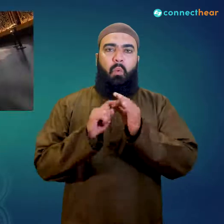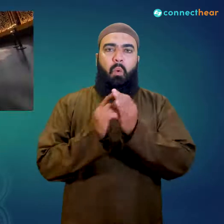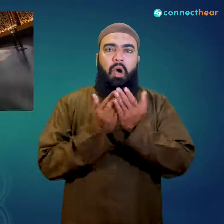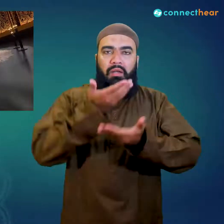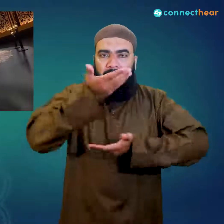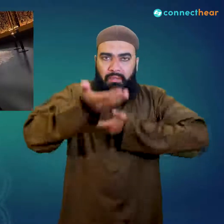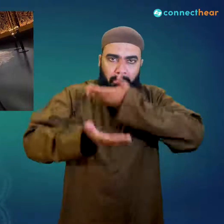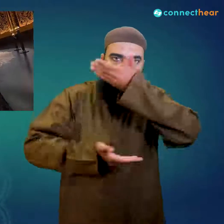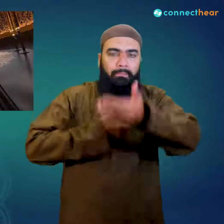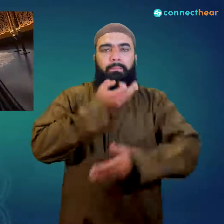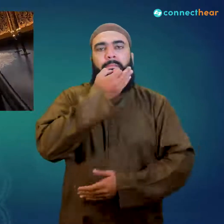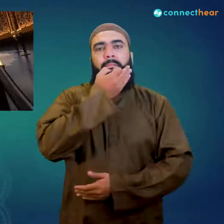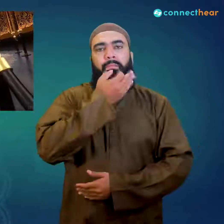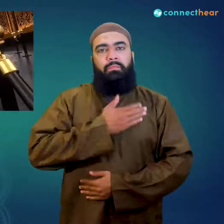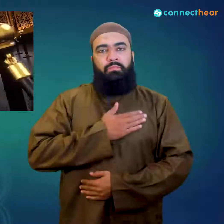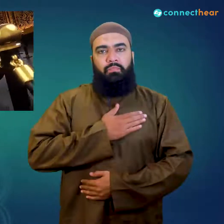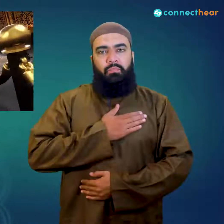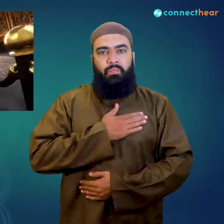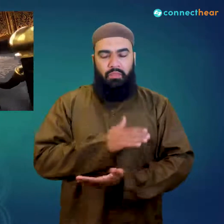افلا